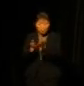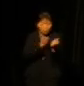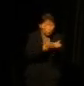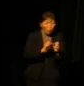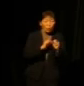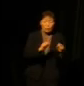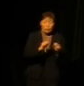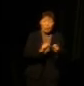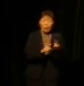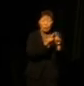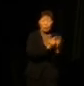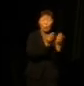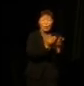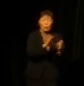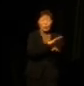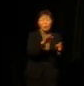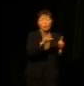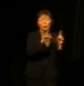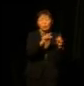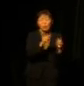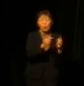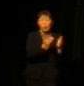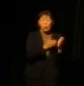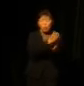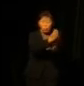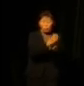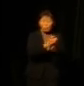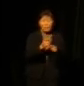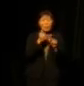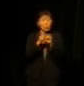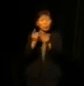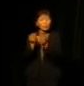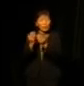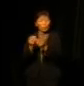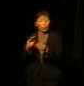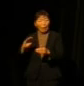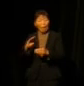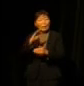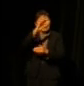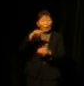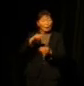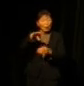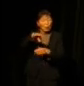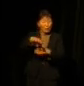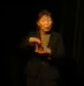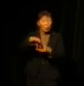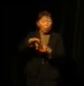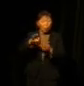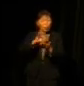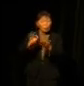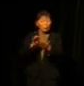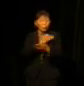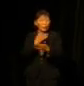生は平地を通って、あと中学生、春町一中さんは急な坂があったところも中学生は大丈夫だということで別れて避難しました